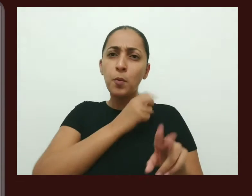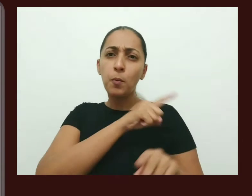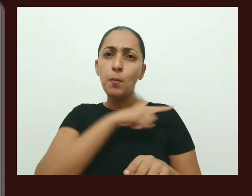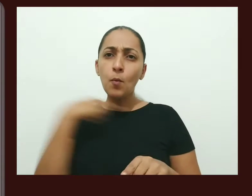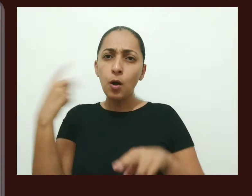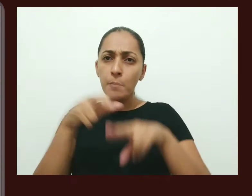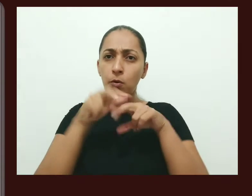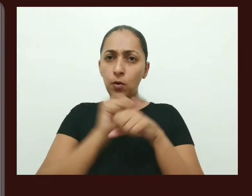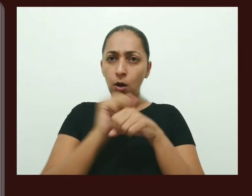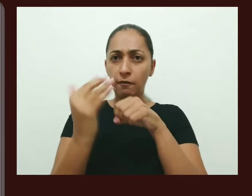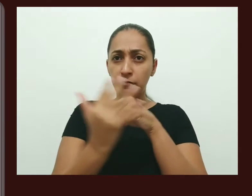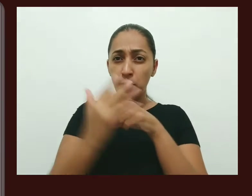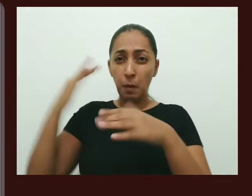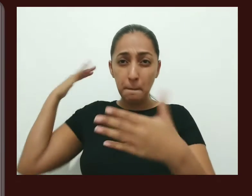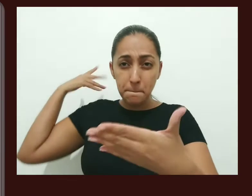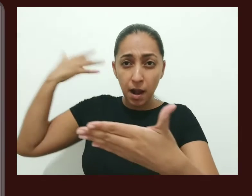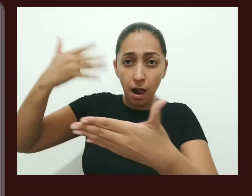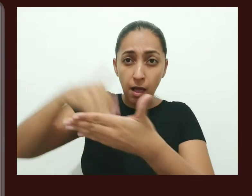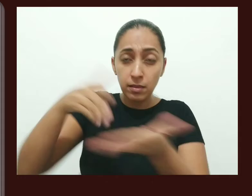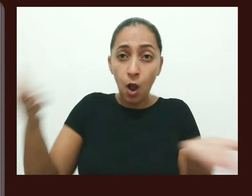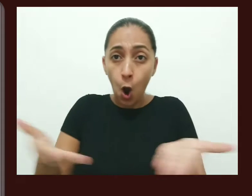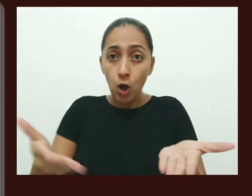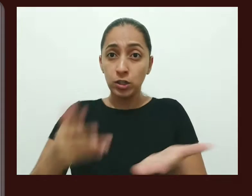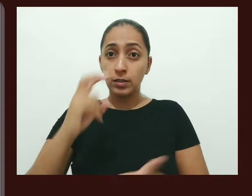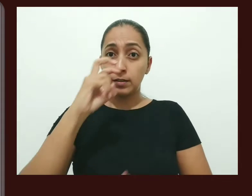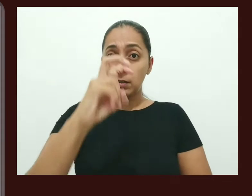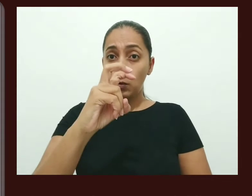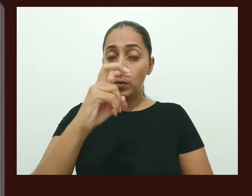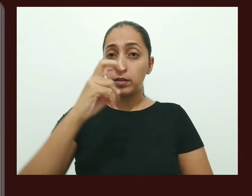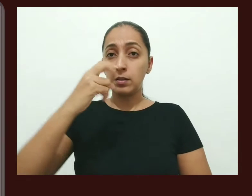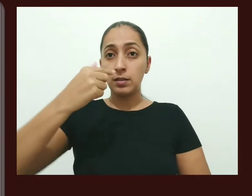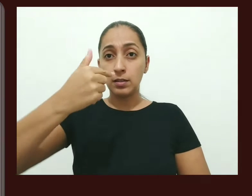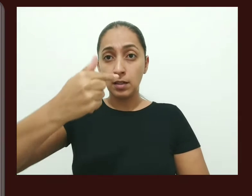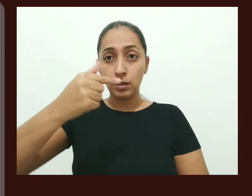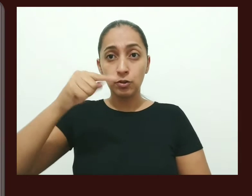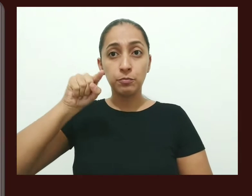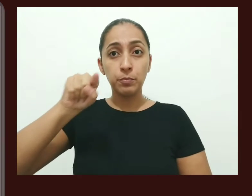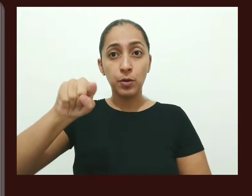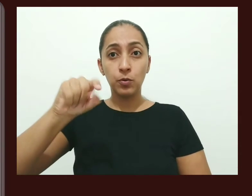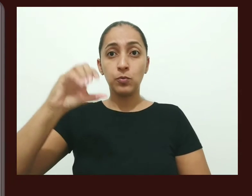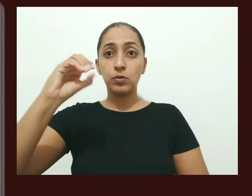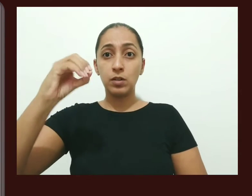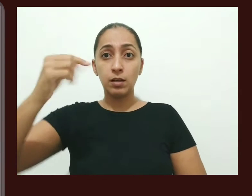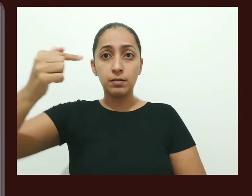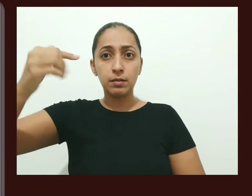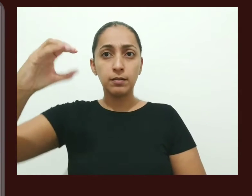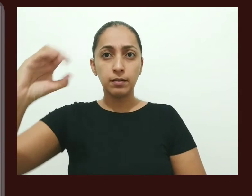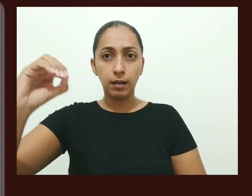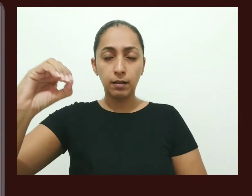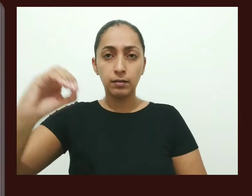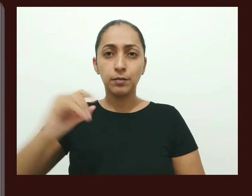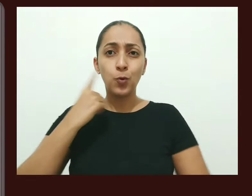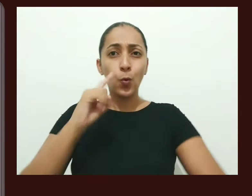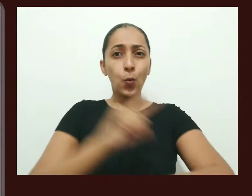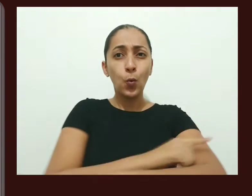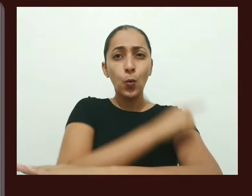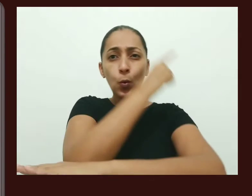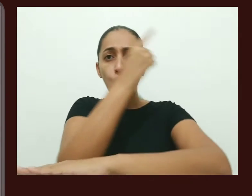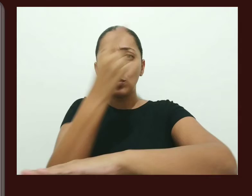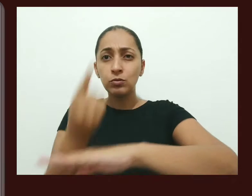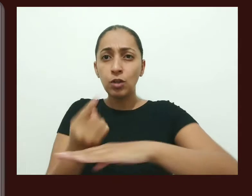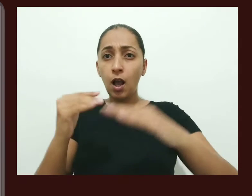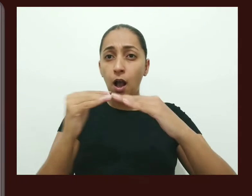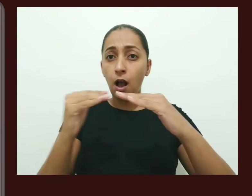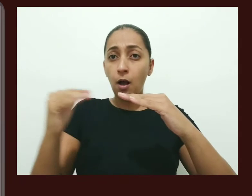625,1%. O número de pessoas que infelizmente morreram somam 57.070.